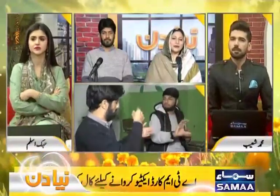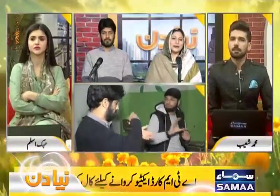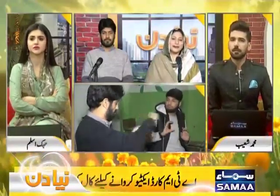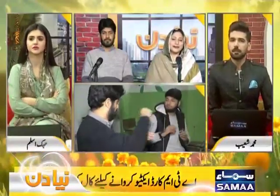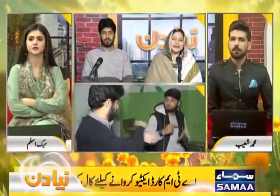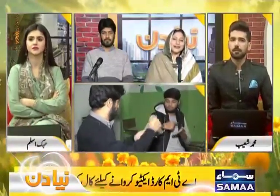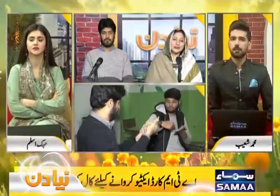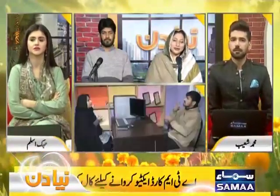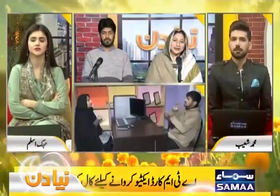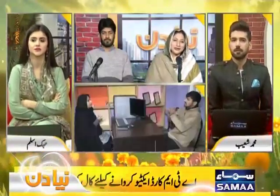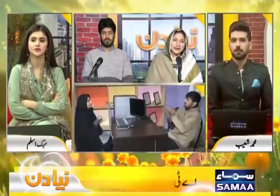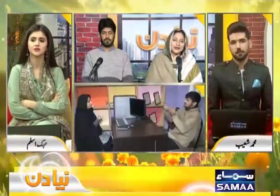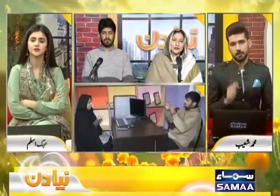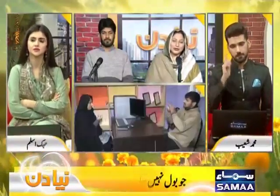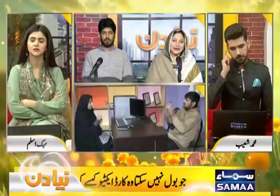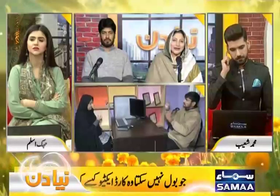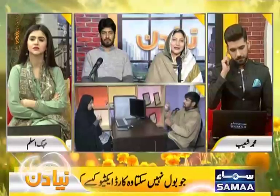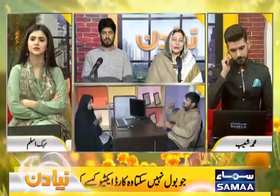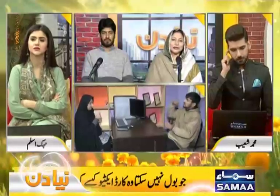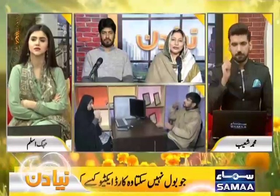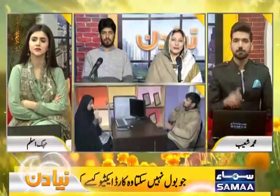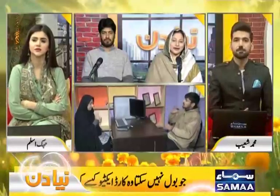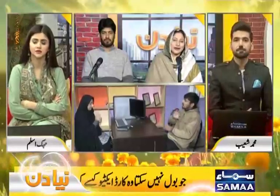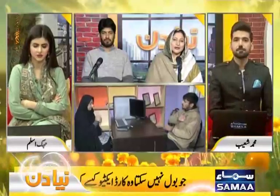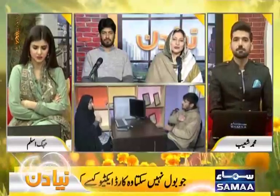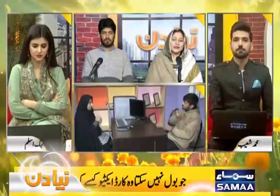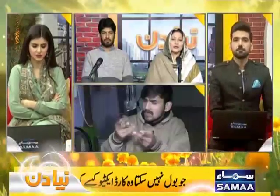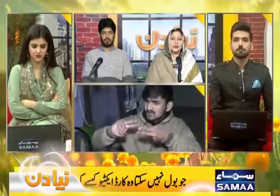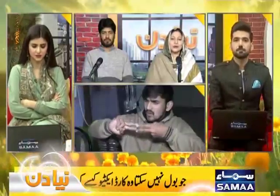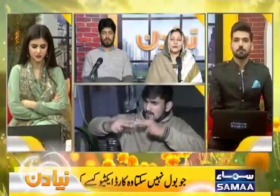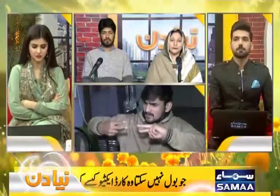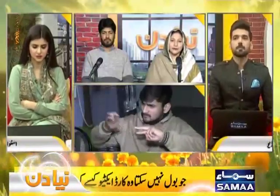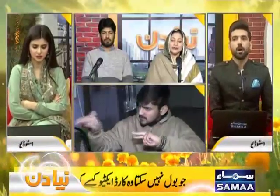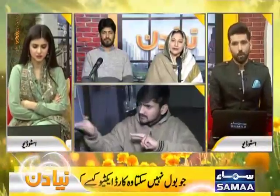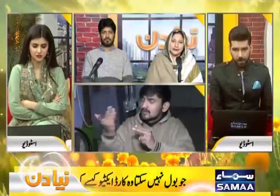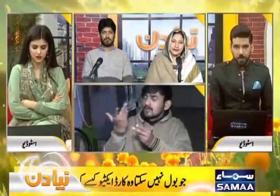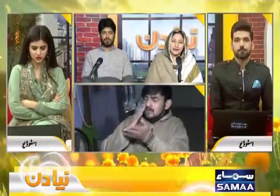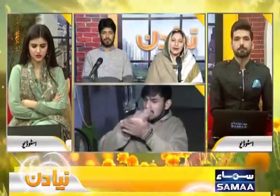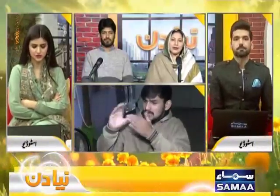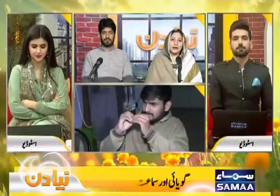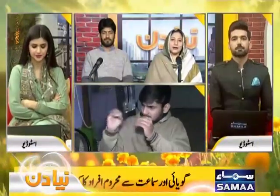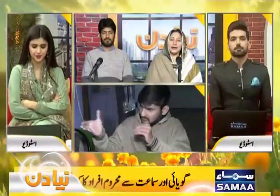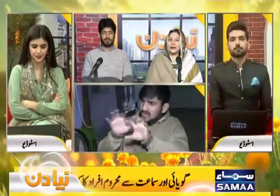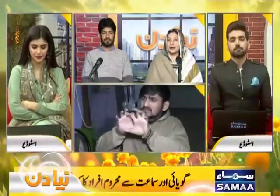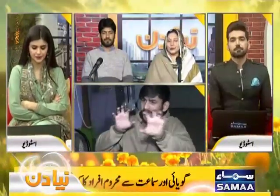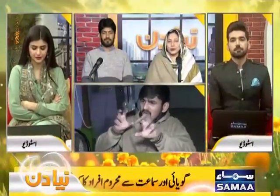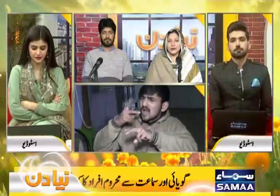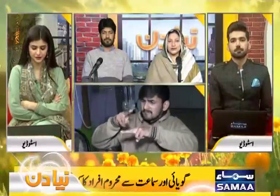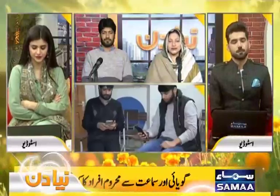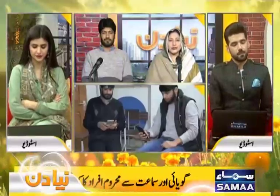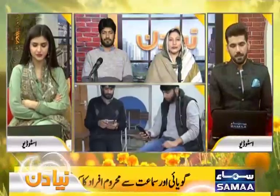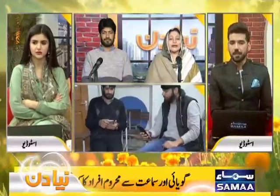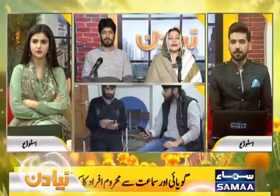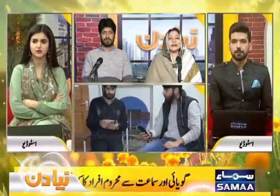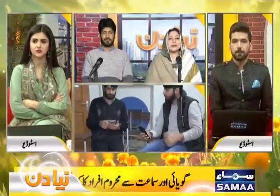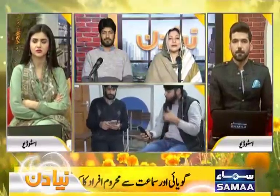जी बिल्कुल, इसकी एक छोटी सी एक इशू ये है कि कुछ बैंक हैं जो इसमें थोड़ा बहुत फेवर दे देते हैं. बैंक का नाम तो मैं मेंशन